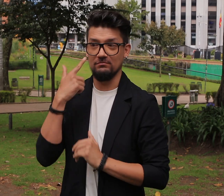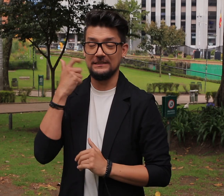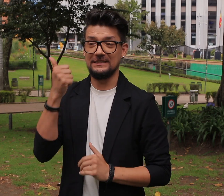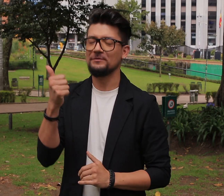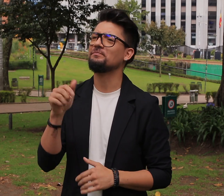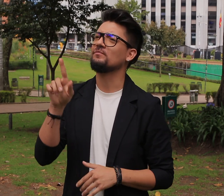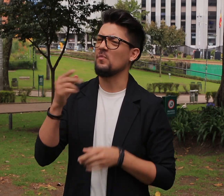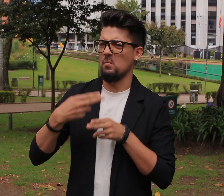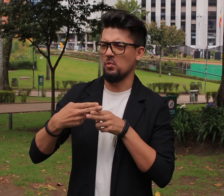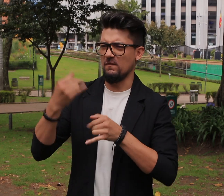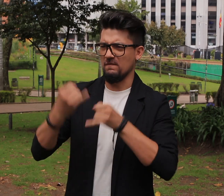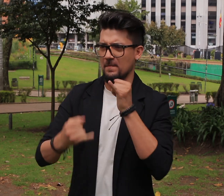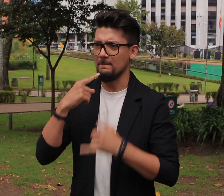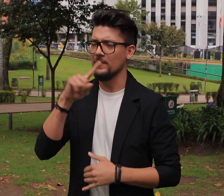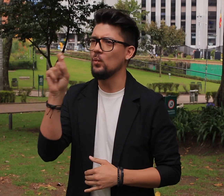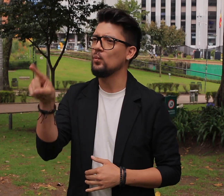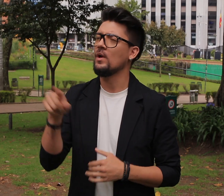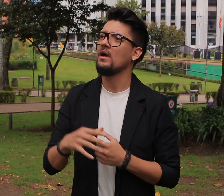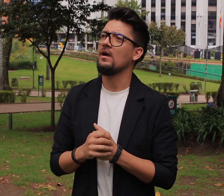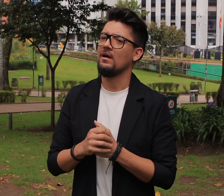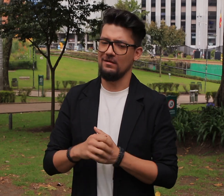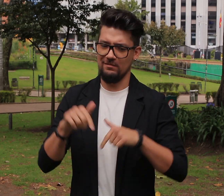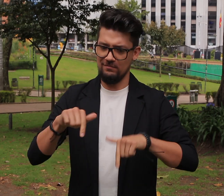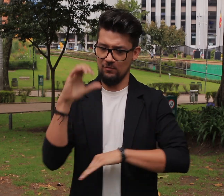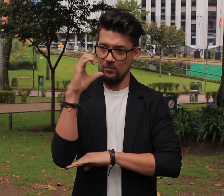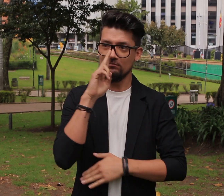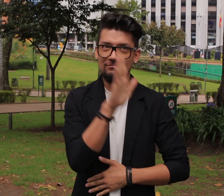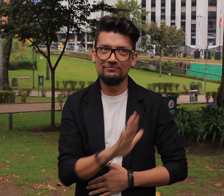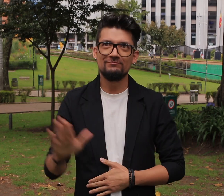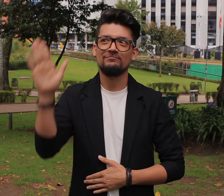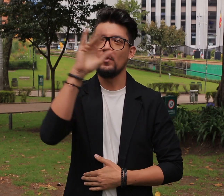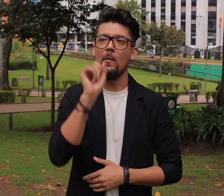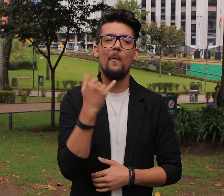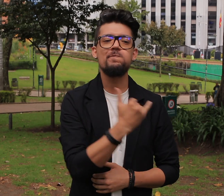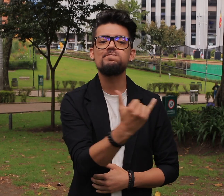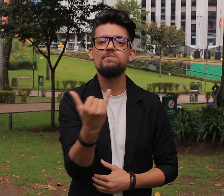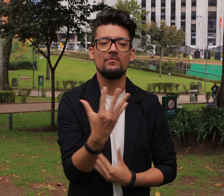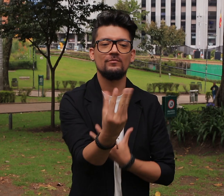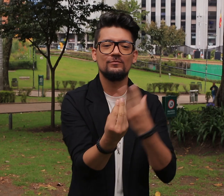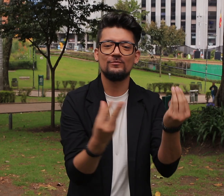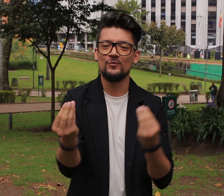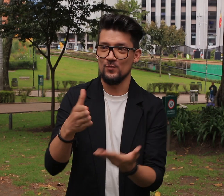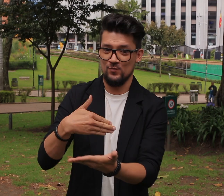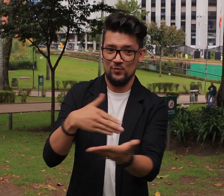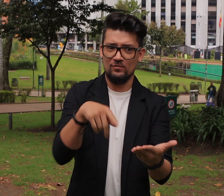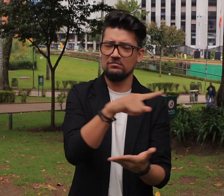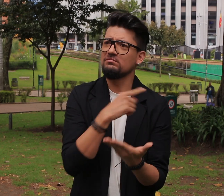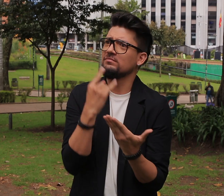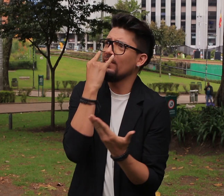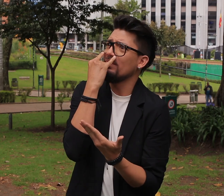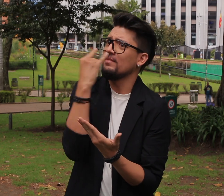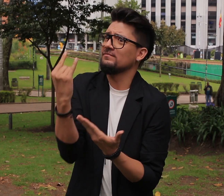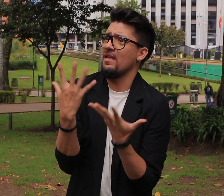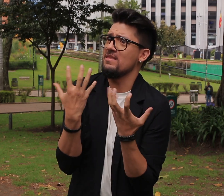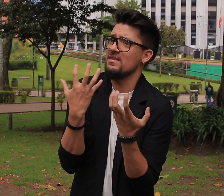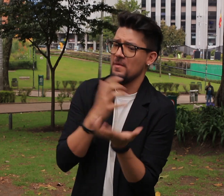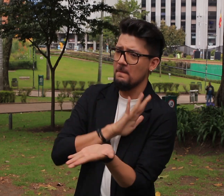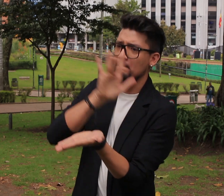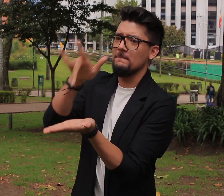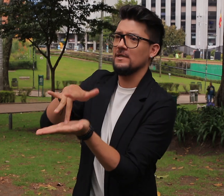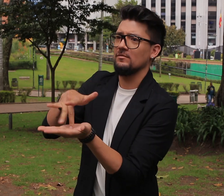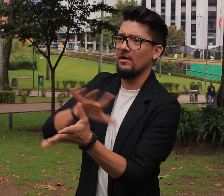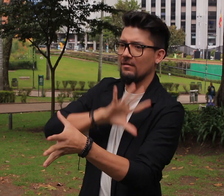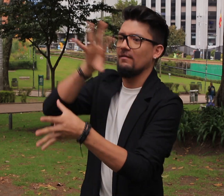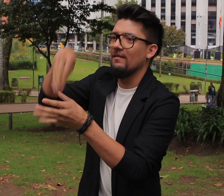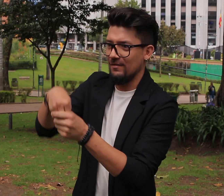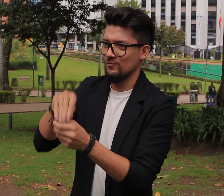bien intenso pero logra ser muy interesante para nuestras audiencias sabemos que hay grupos nuevos que están en las regiones y